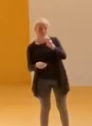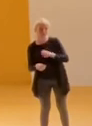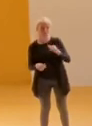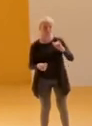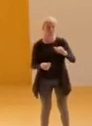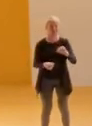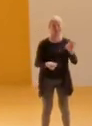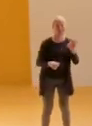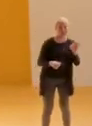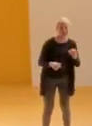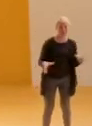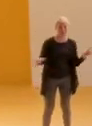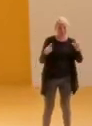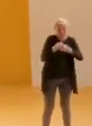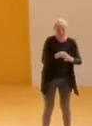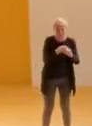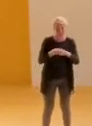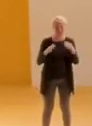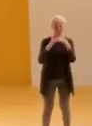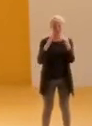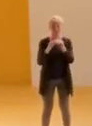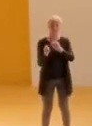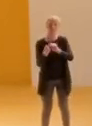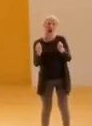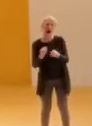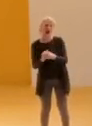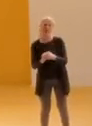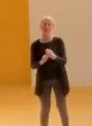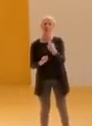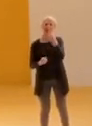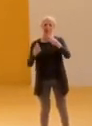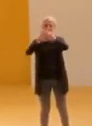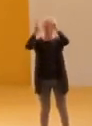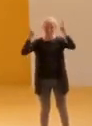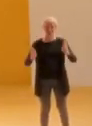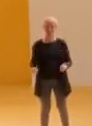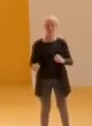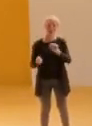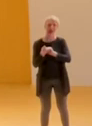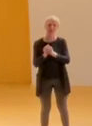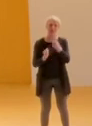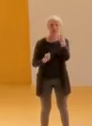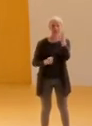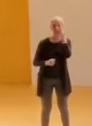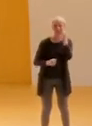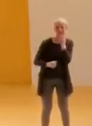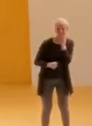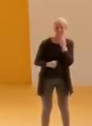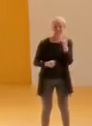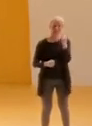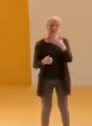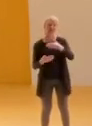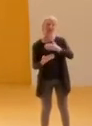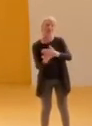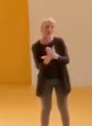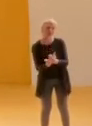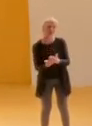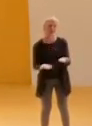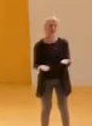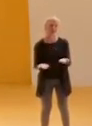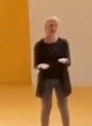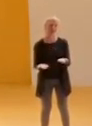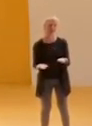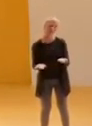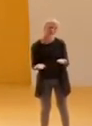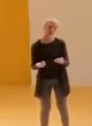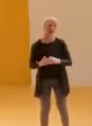wybuchowych gazów a może nie w każdym domu tylko na przykład w każdej kamienicy w każdej piwnicy albo w każdej dzielnicy też to jest jakaś metoda